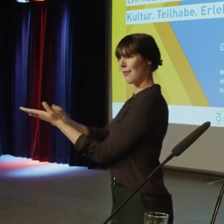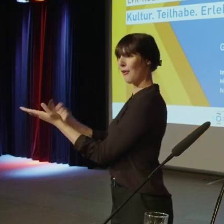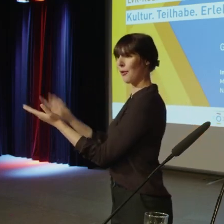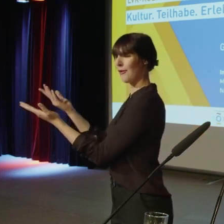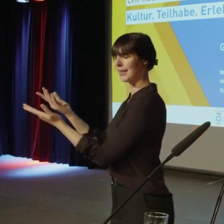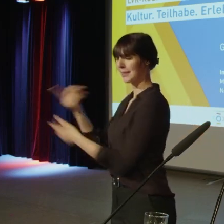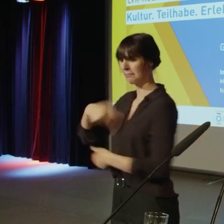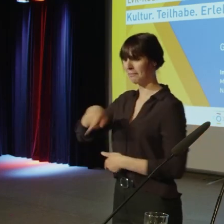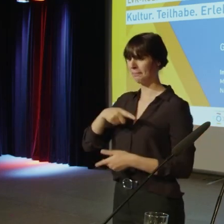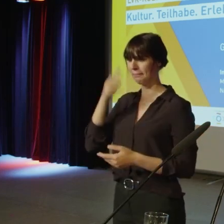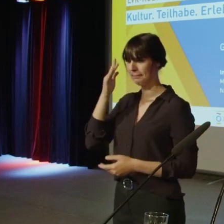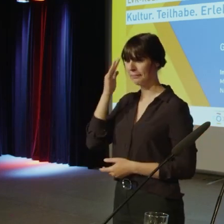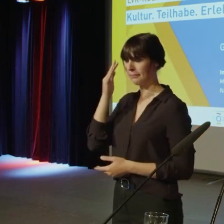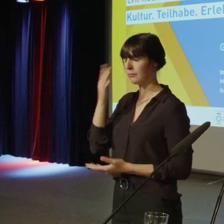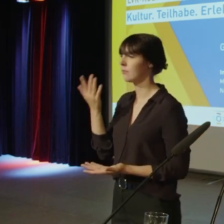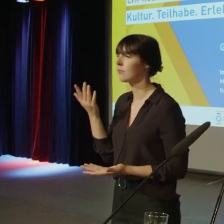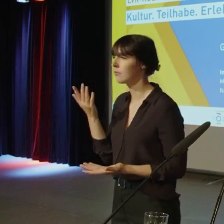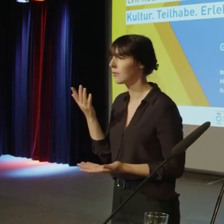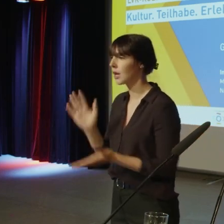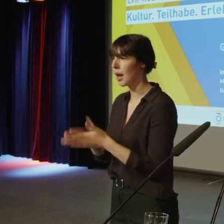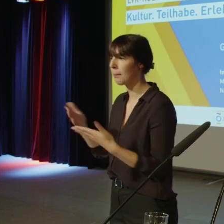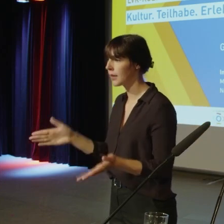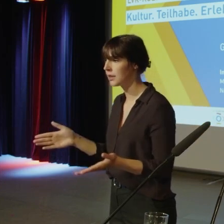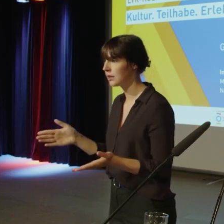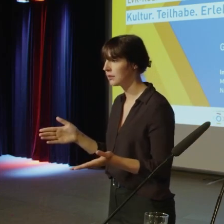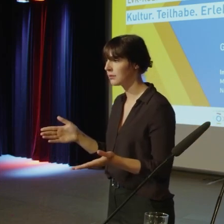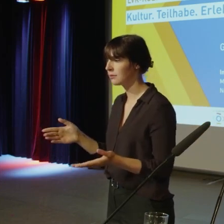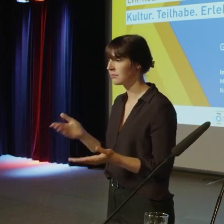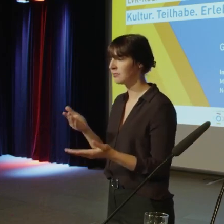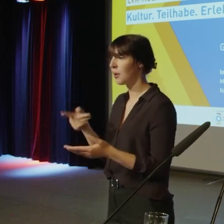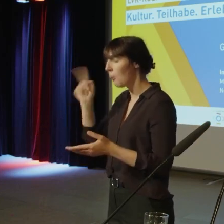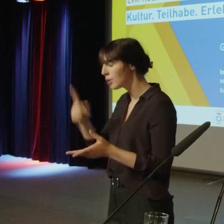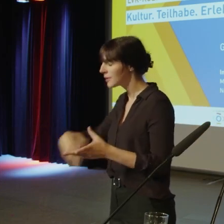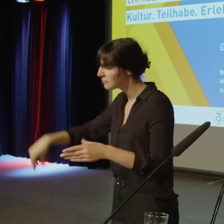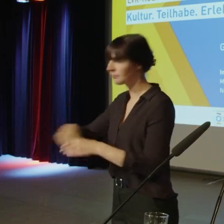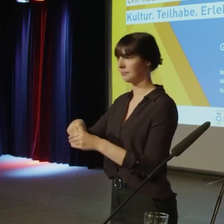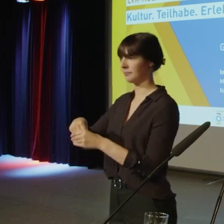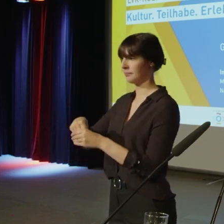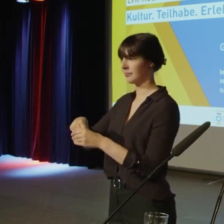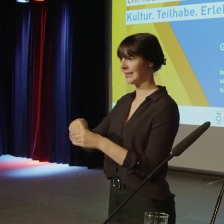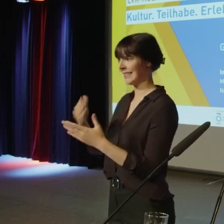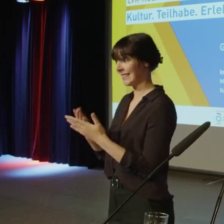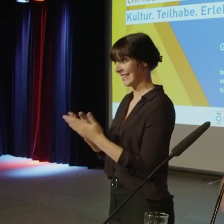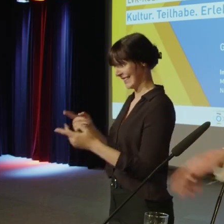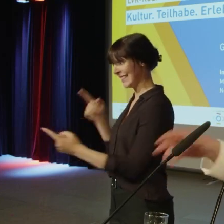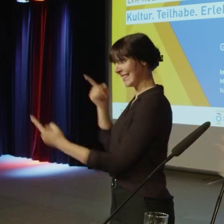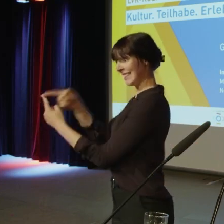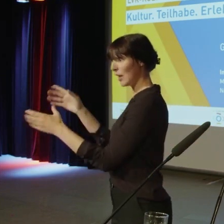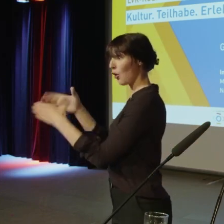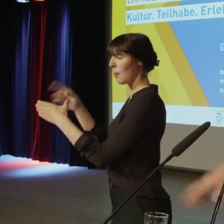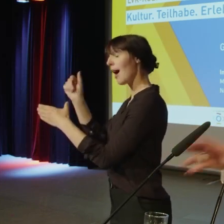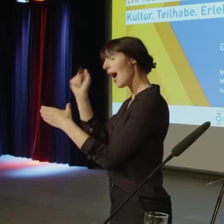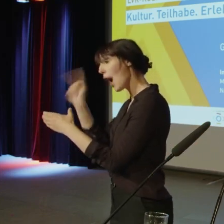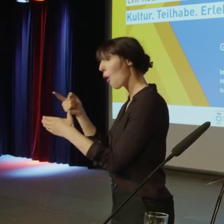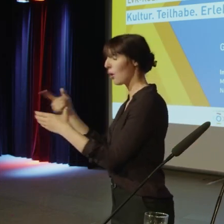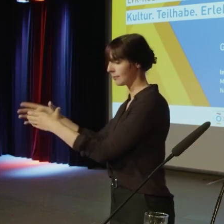ist selten aus meiner Erfahrung der Weg zum Ziel. In aller Regel der Fälle ist es gut, diejenigen, die man ansprechen will, mit